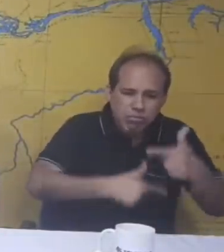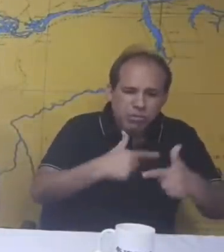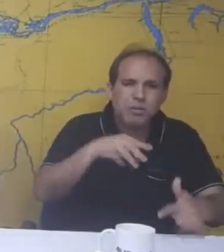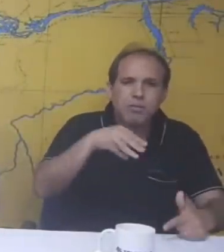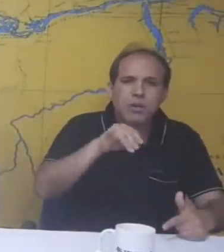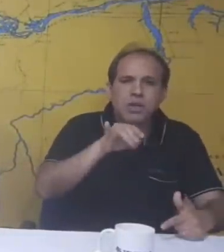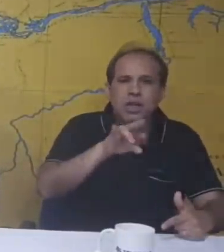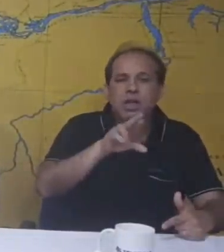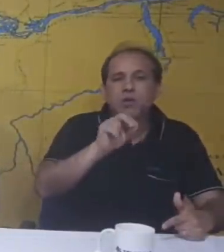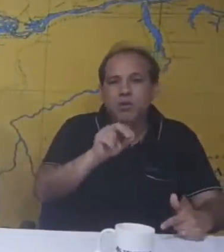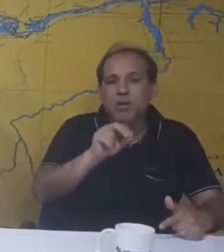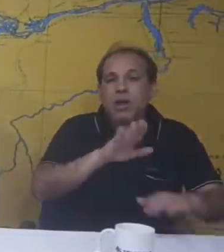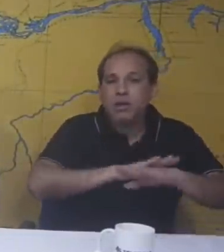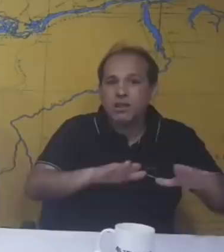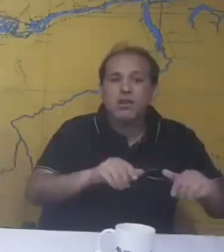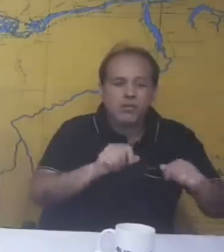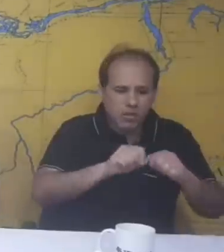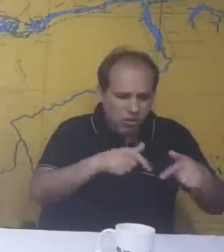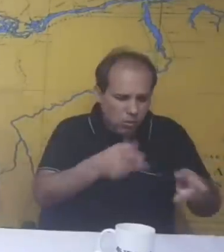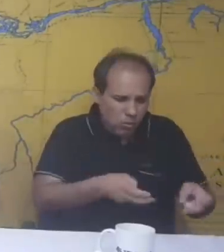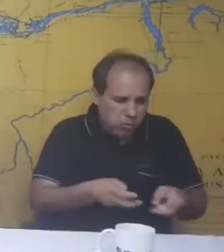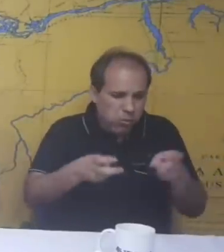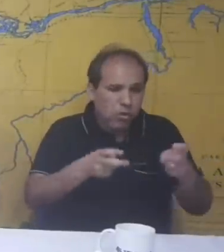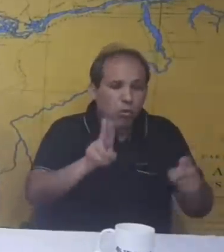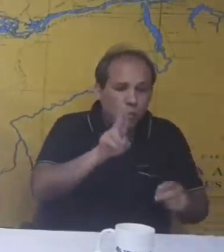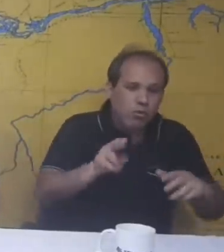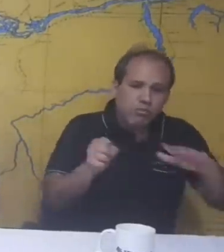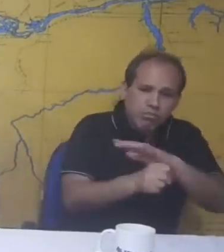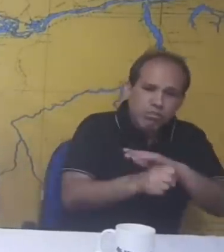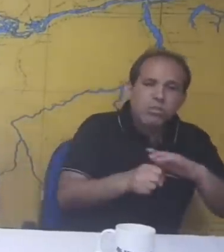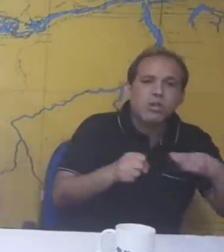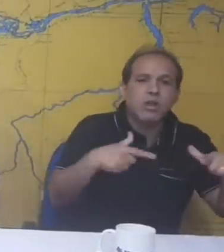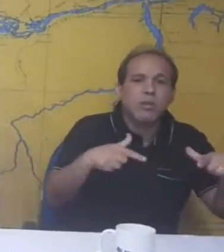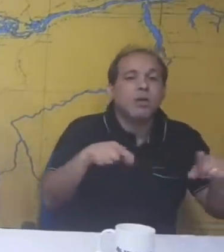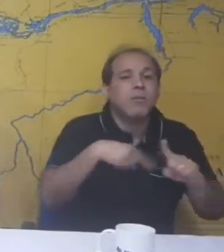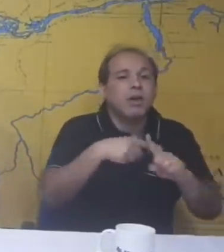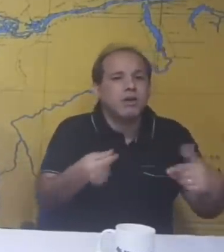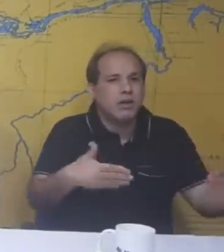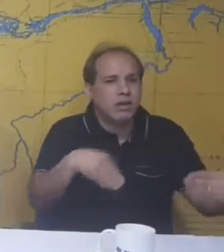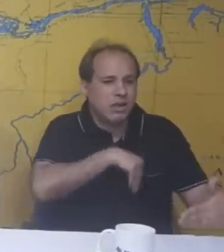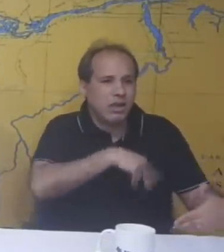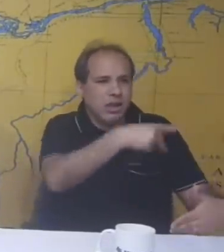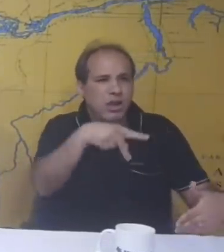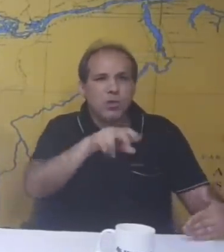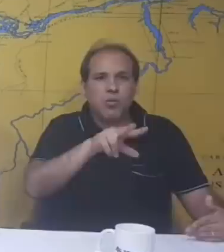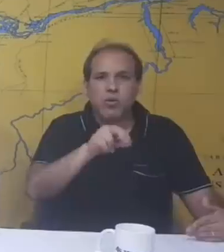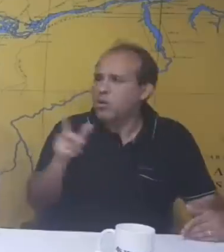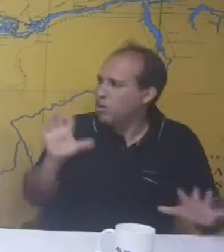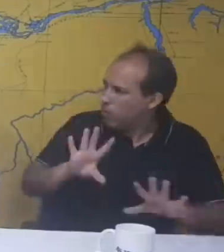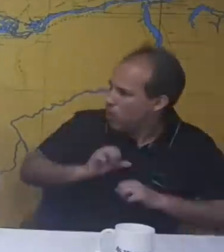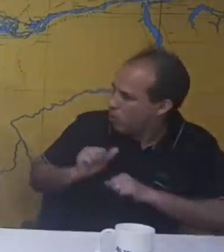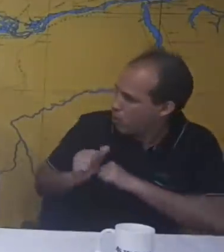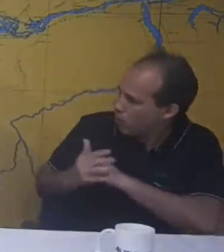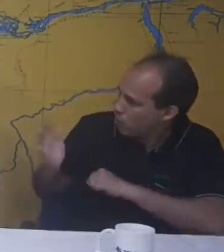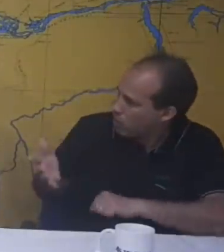precisa. Minerar, gerar emprego e renda para a nossa população. Tu pegou o Covid?